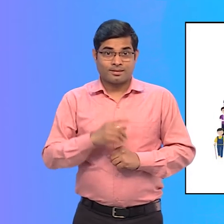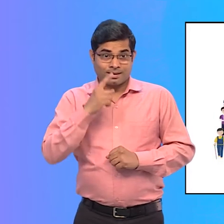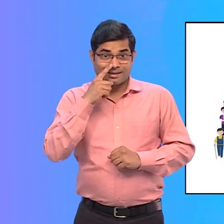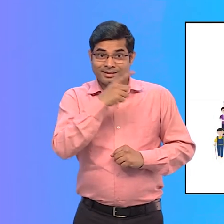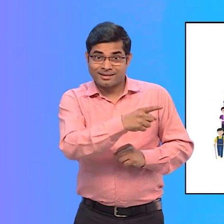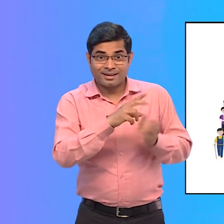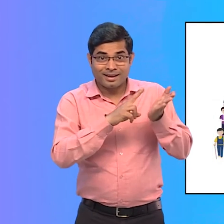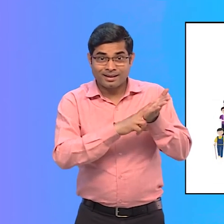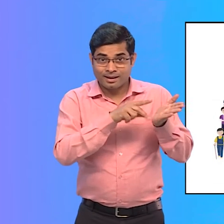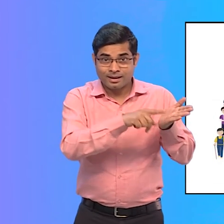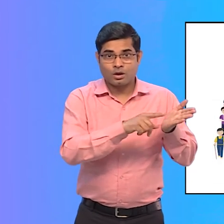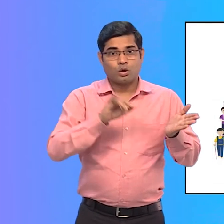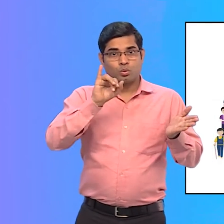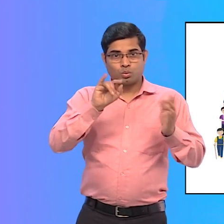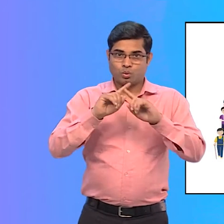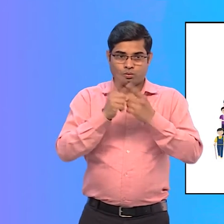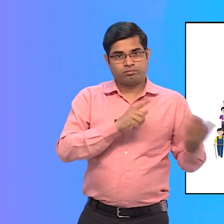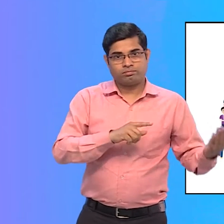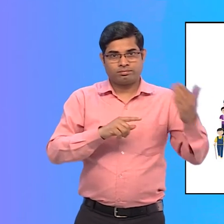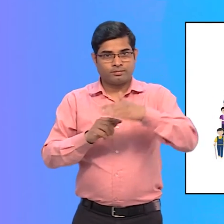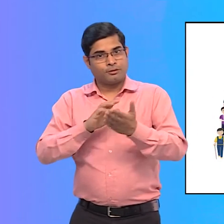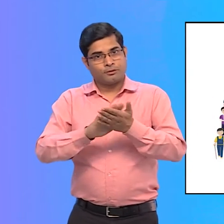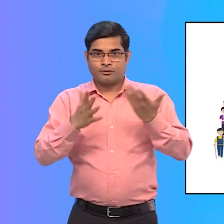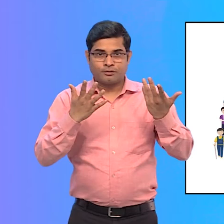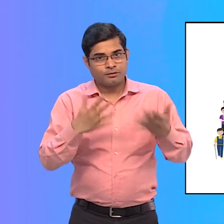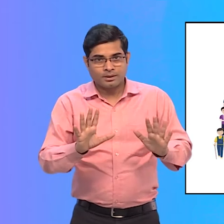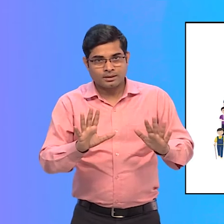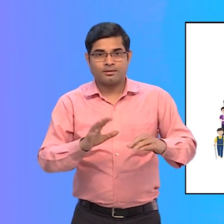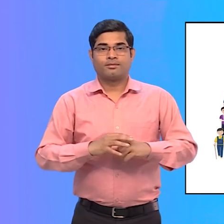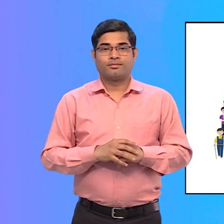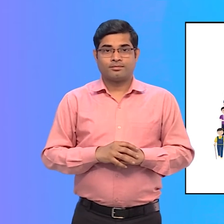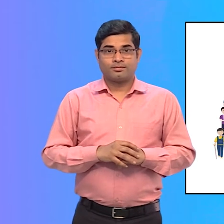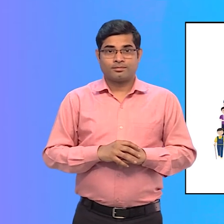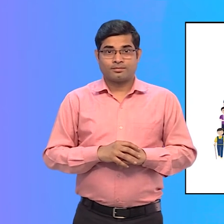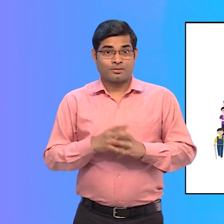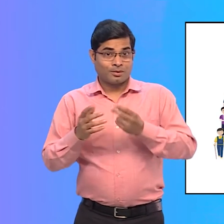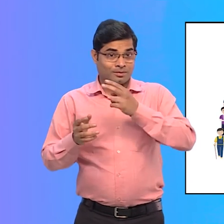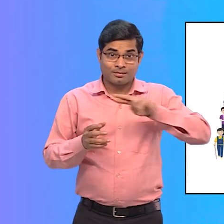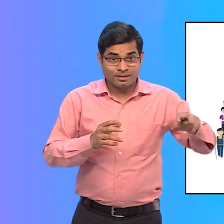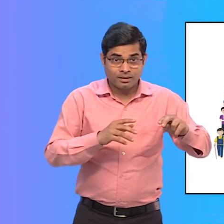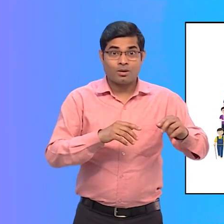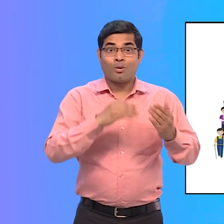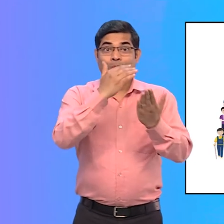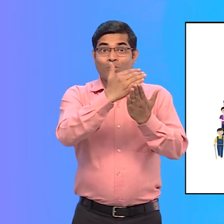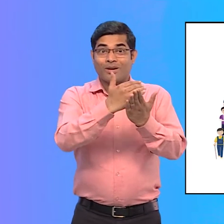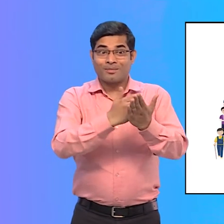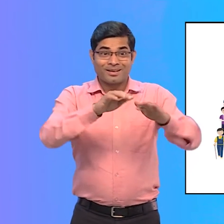इस नीति को वाश रूम का उपयोग करना है है और फिर पियानो बजाने